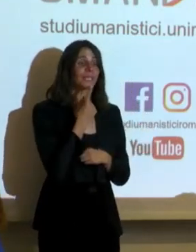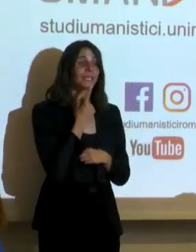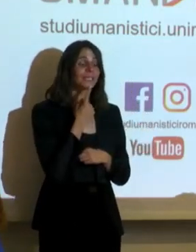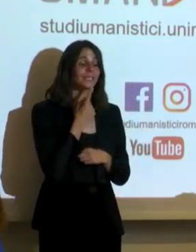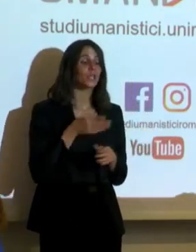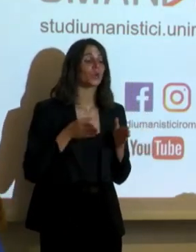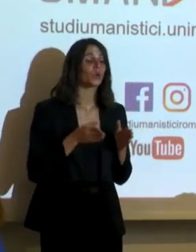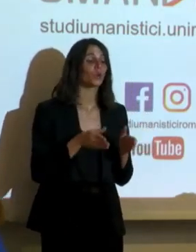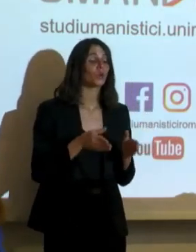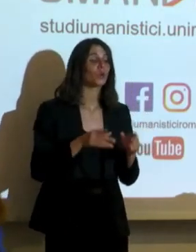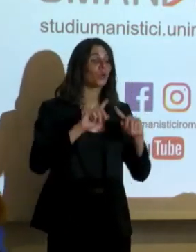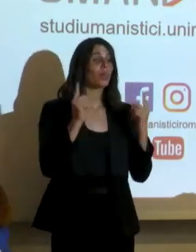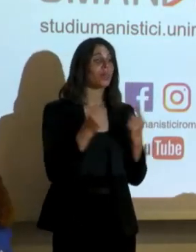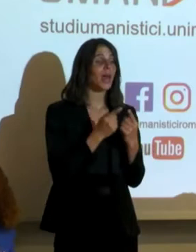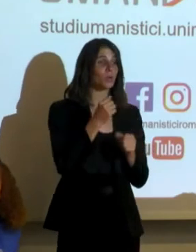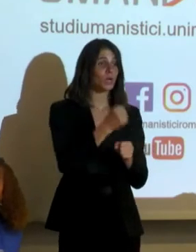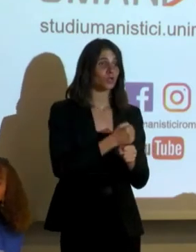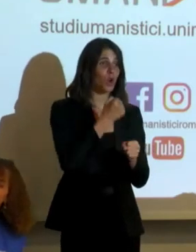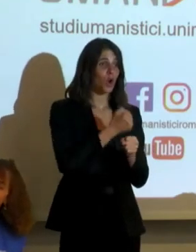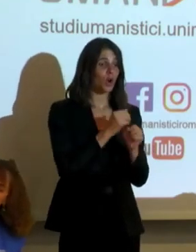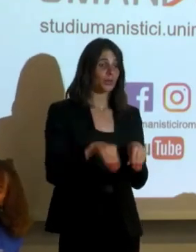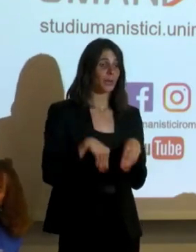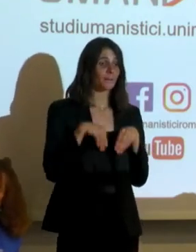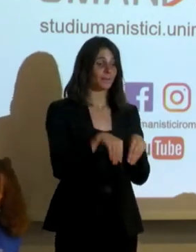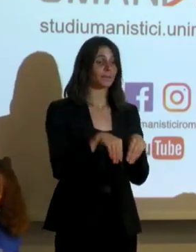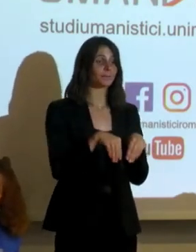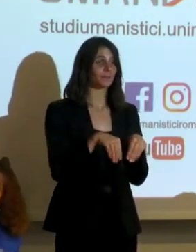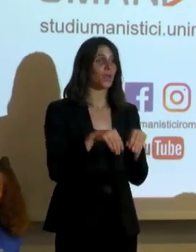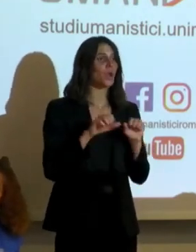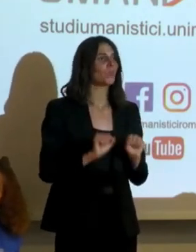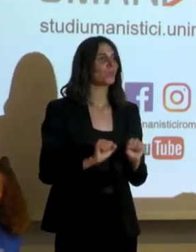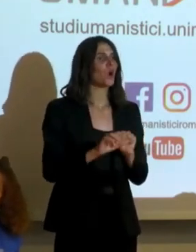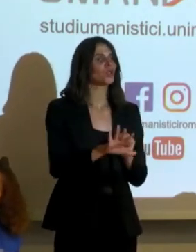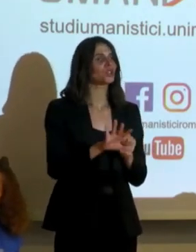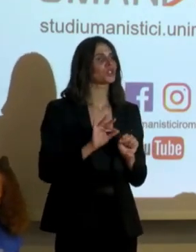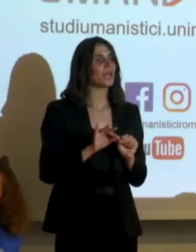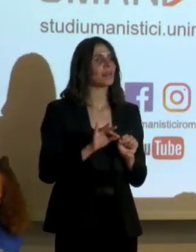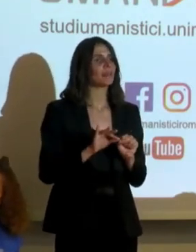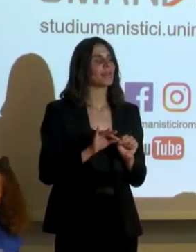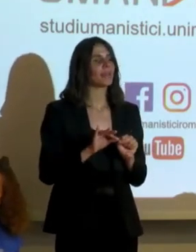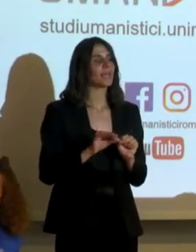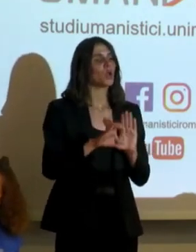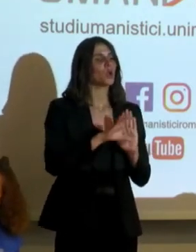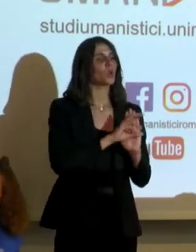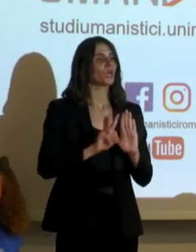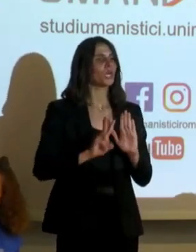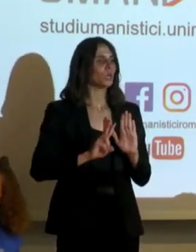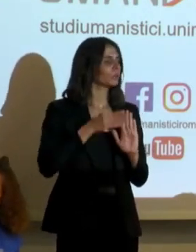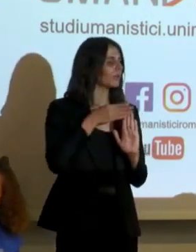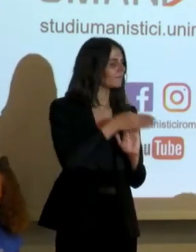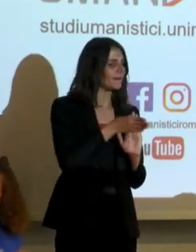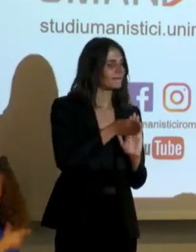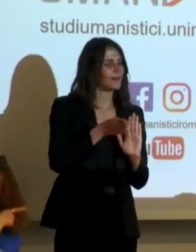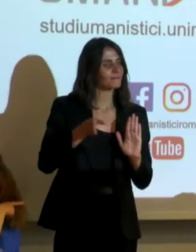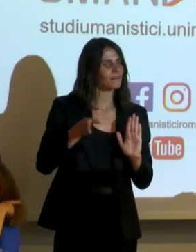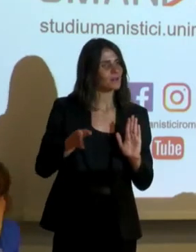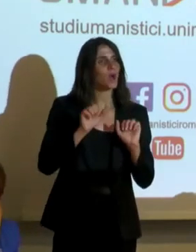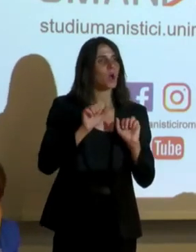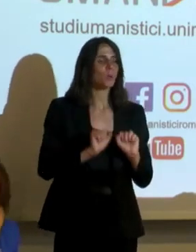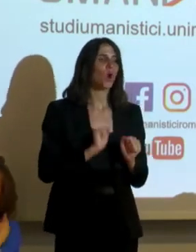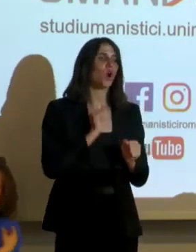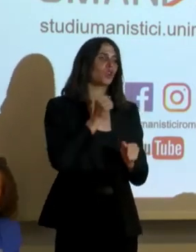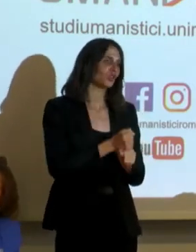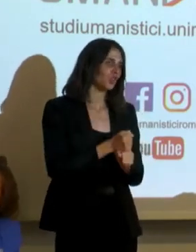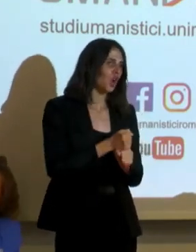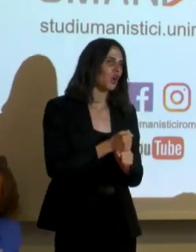di laurea in storia può poi scegliere tra percorsi differenti, tra curricula differenti, quindi può studiare storia e società